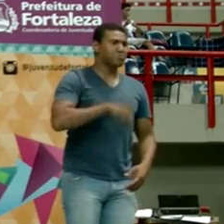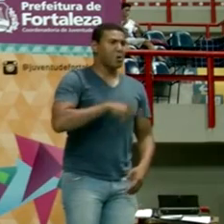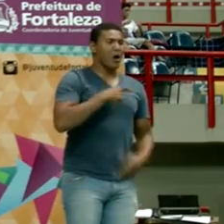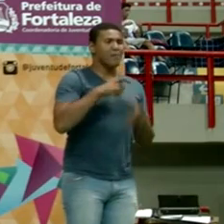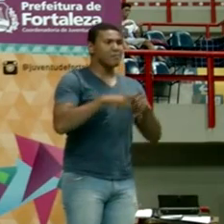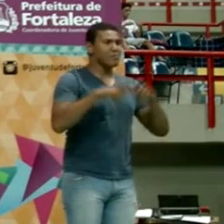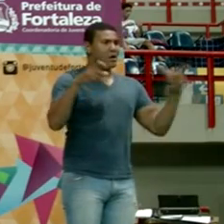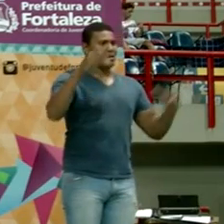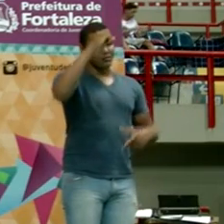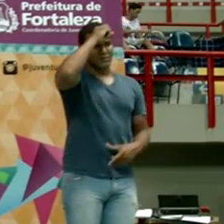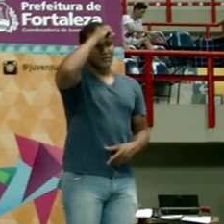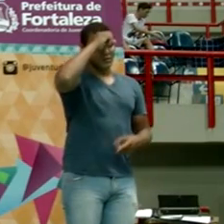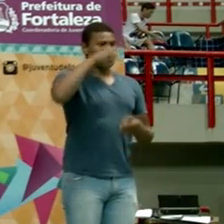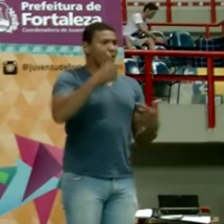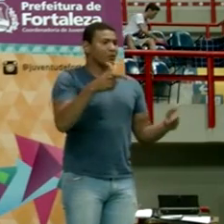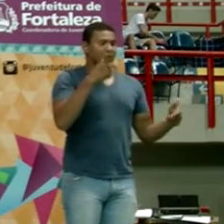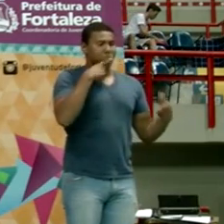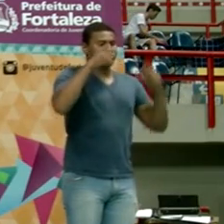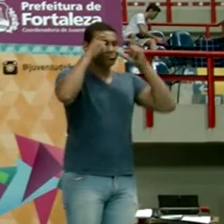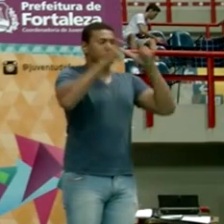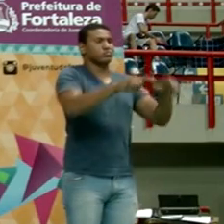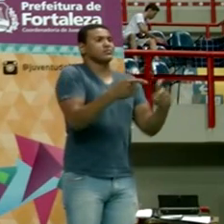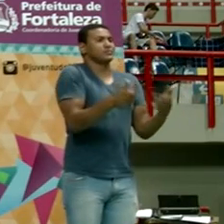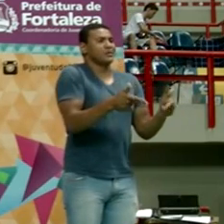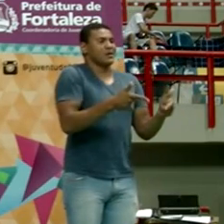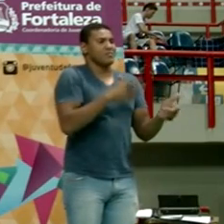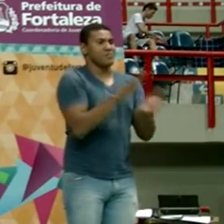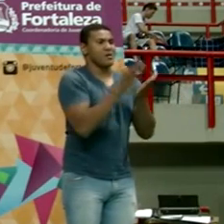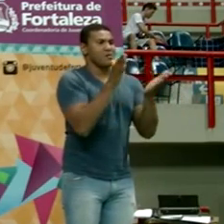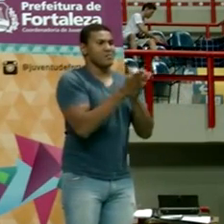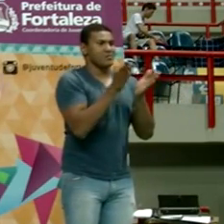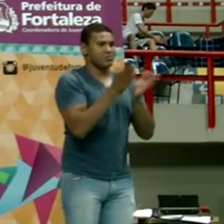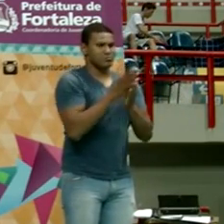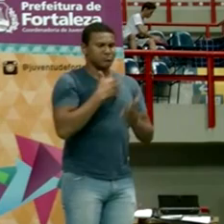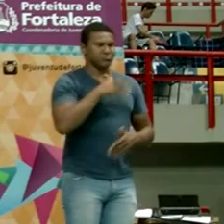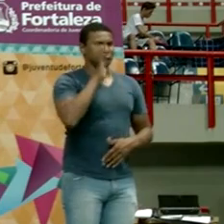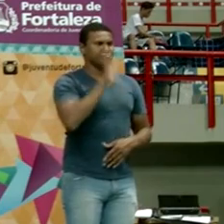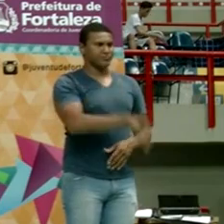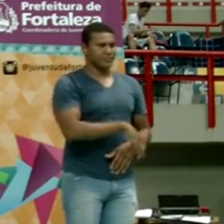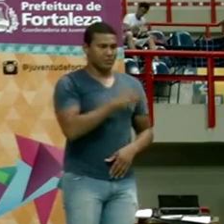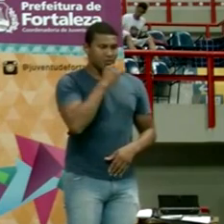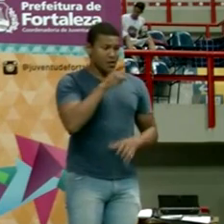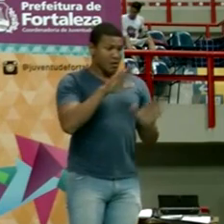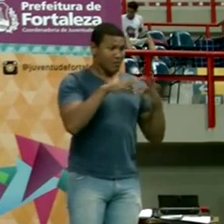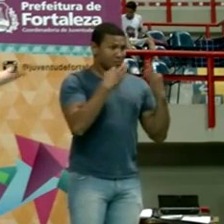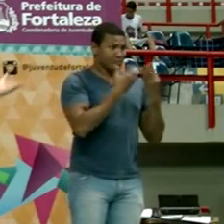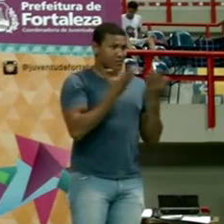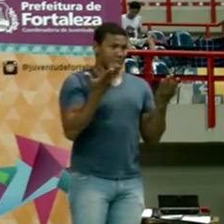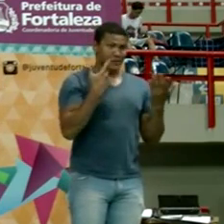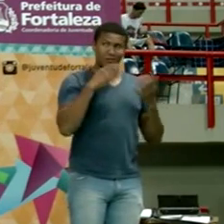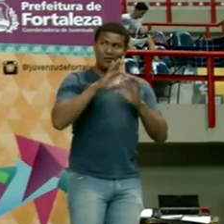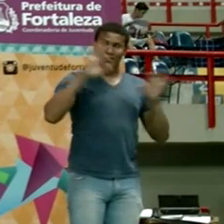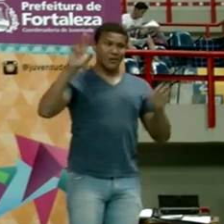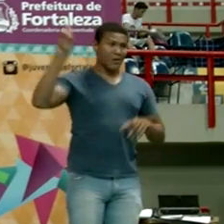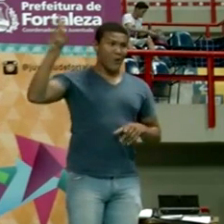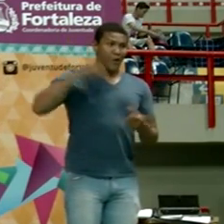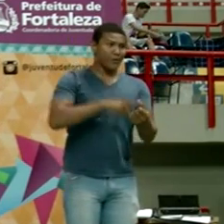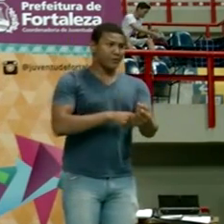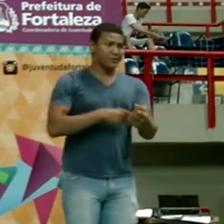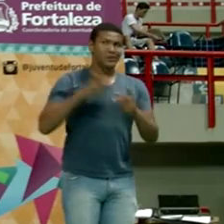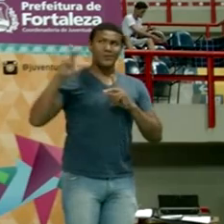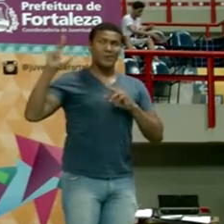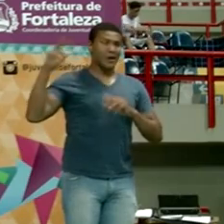analfabeta, não havia compromisso com a família, com o imperador Dom Pedro, de mudar a realidade do